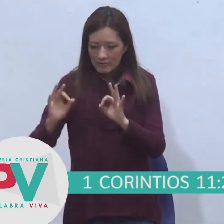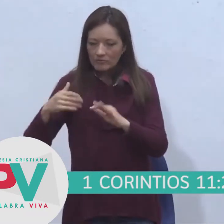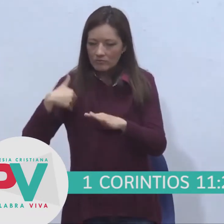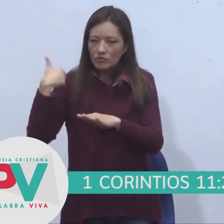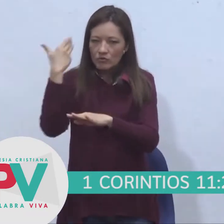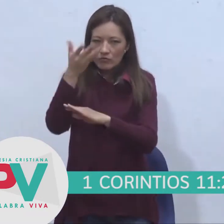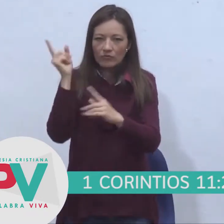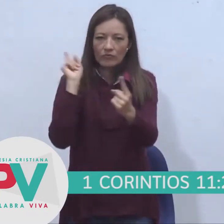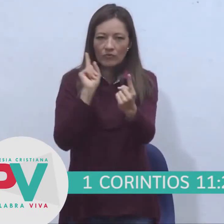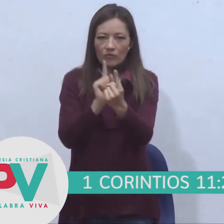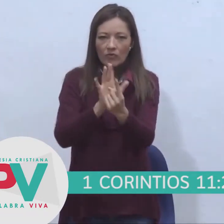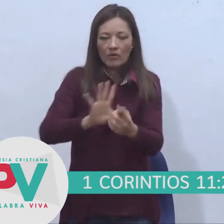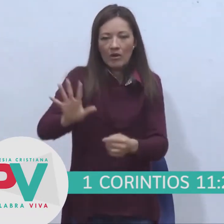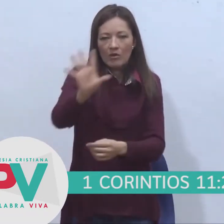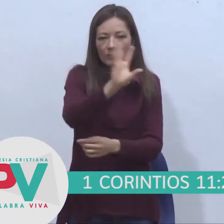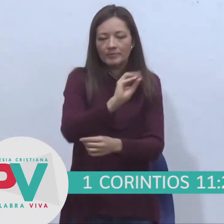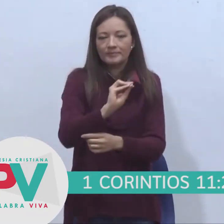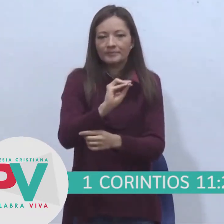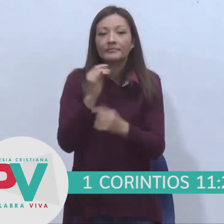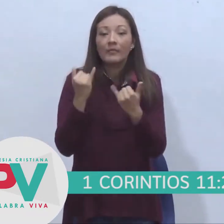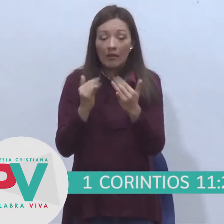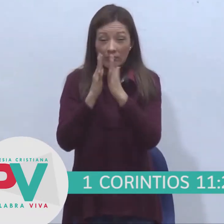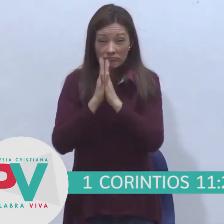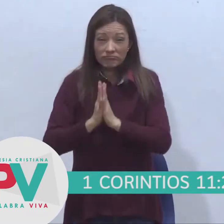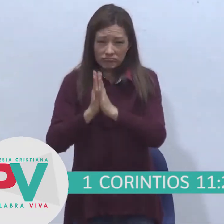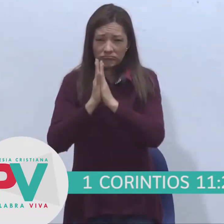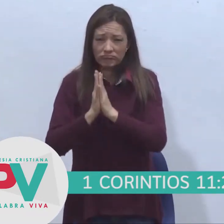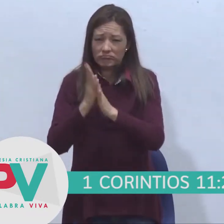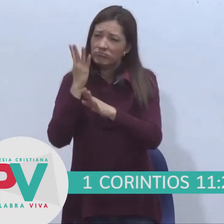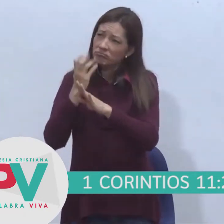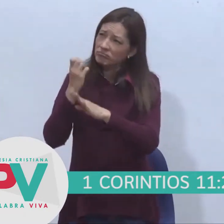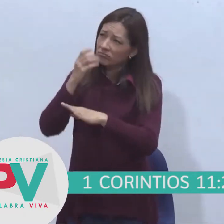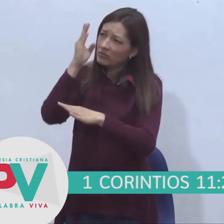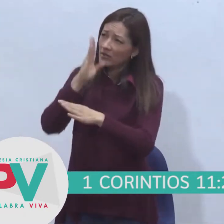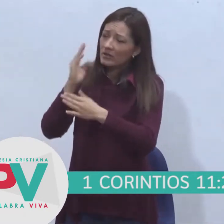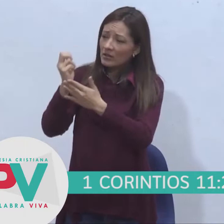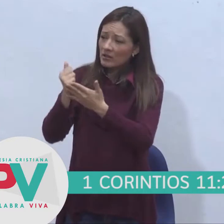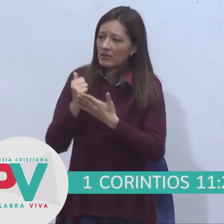fuere. Vamos a orar pidiéndole al Señor que nos ayude